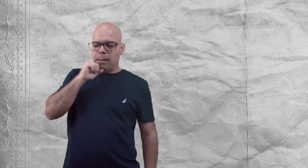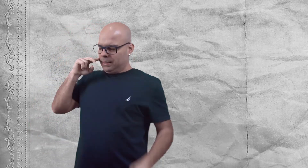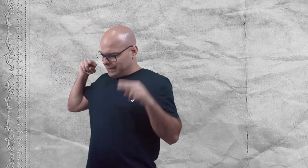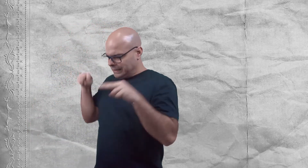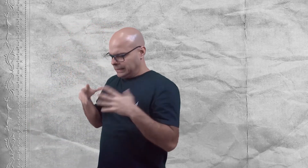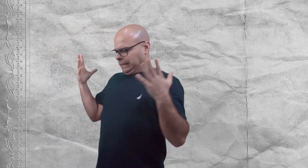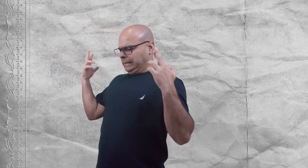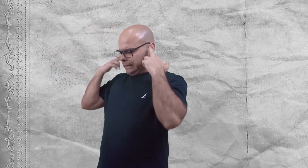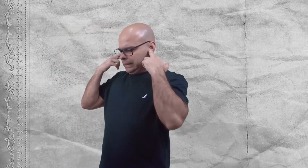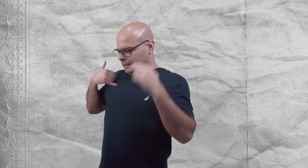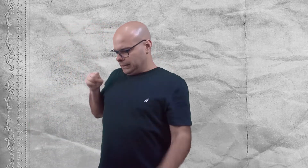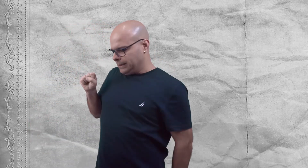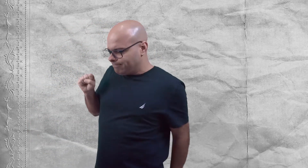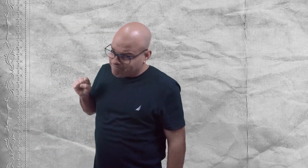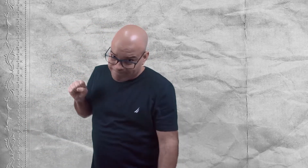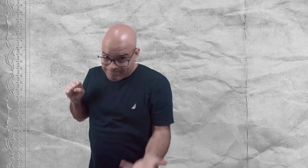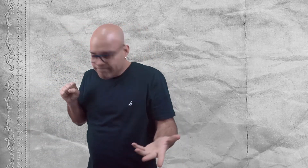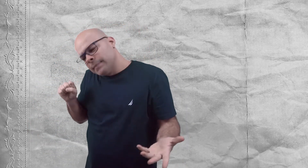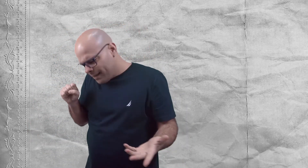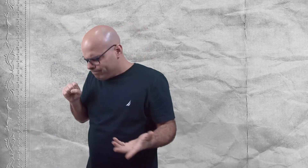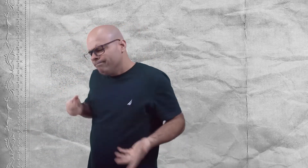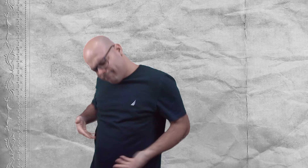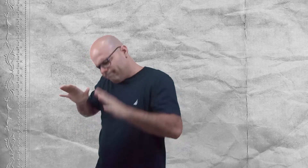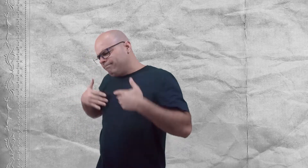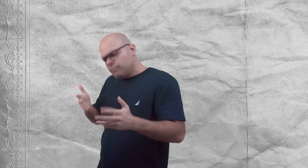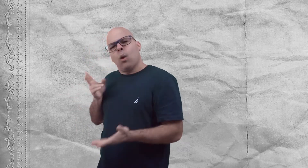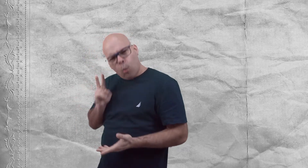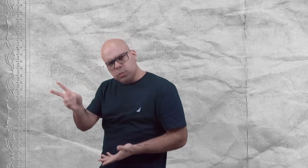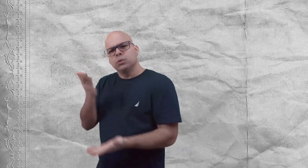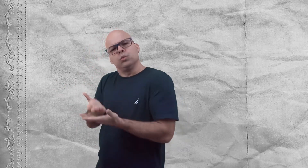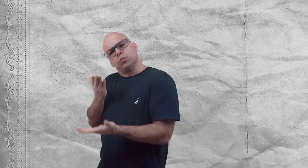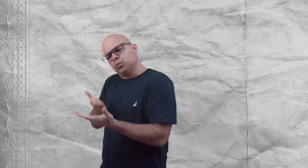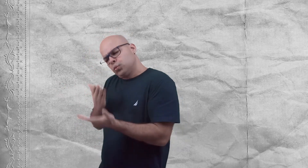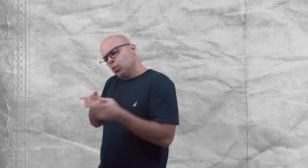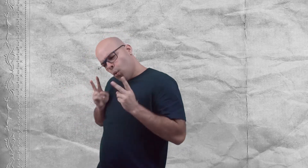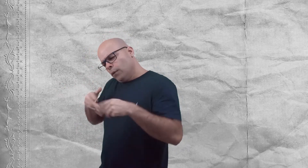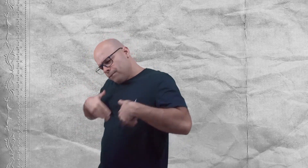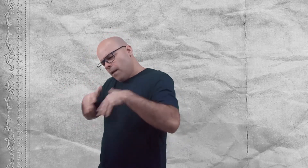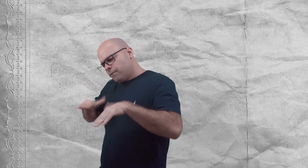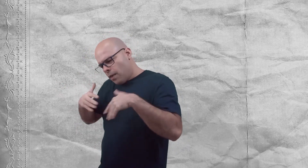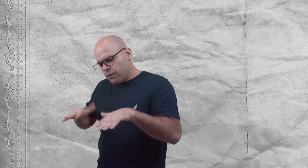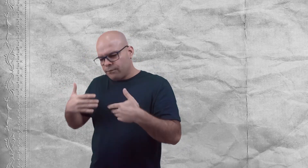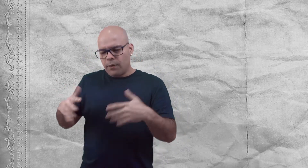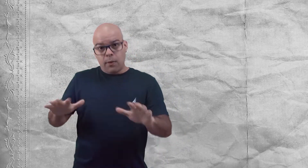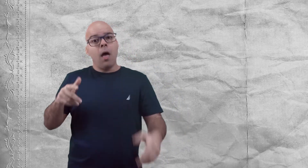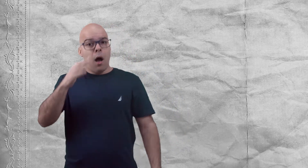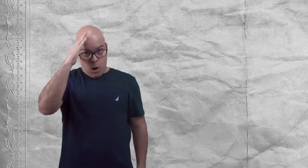que ela ficou surda aos 8 anos, incentivaram então que ela continuasse seus estudos. E assim